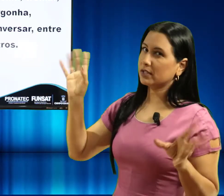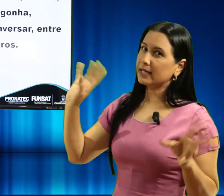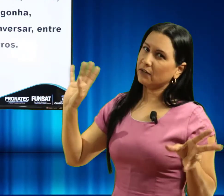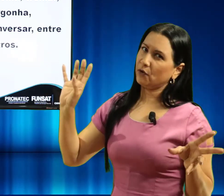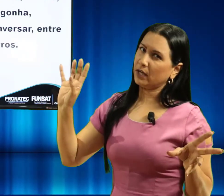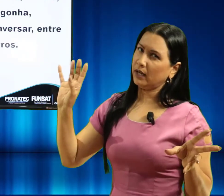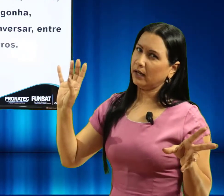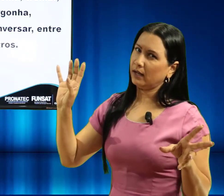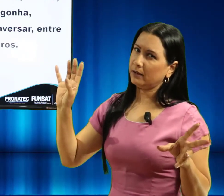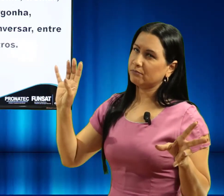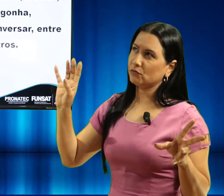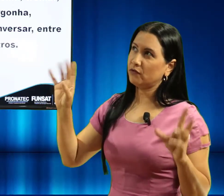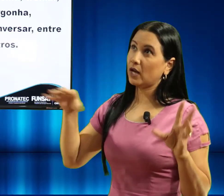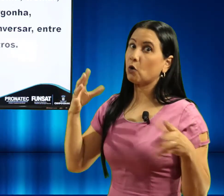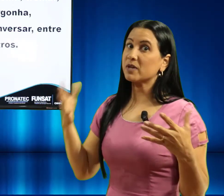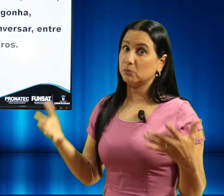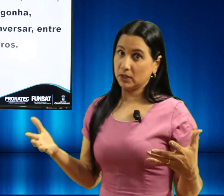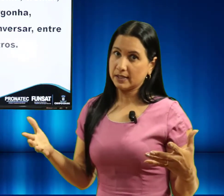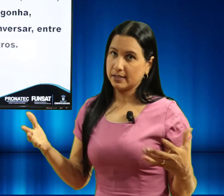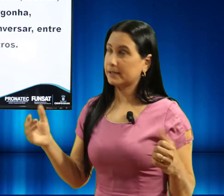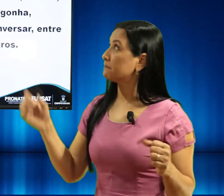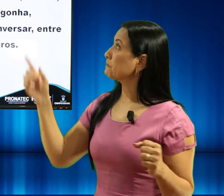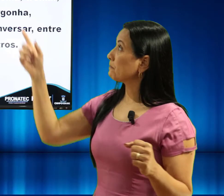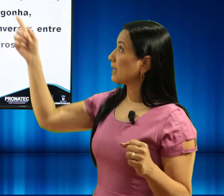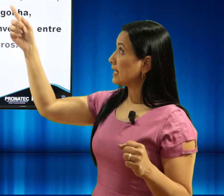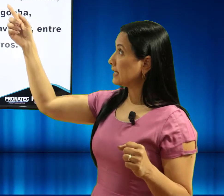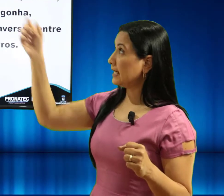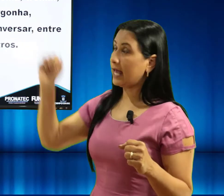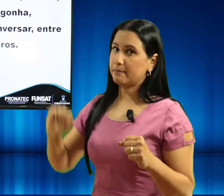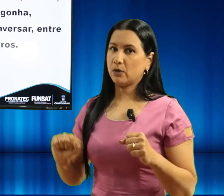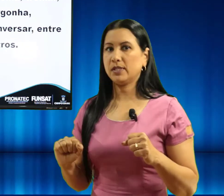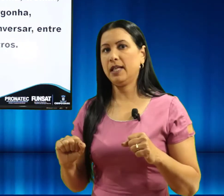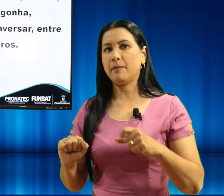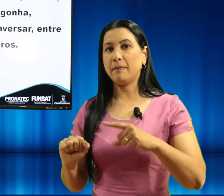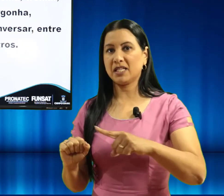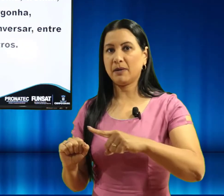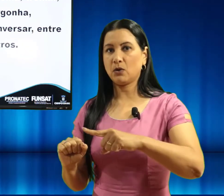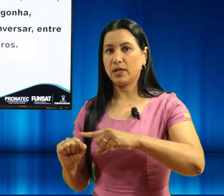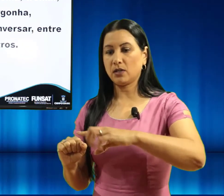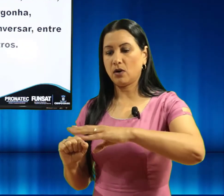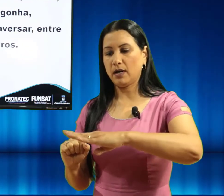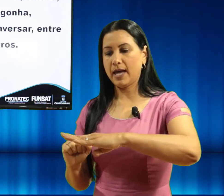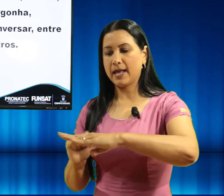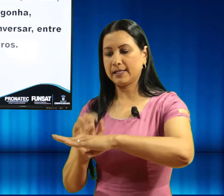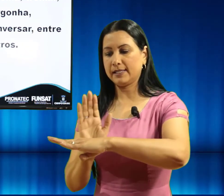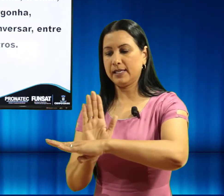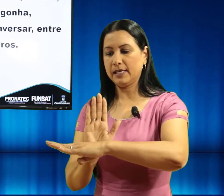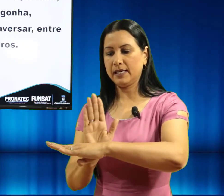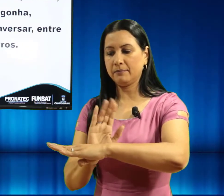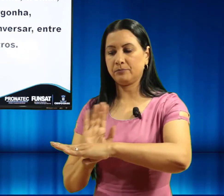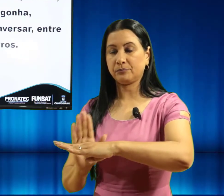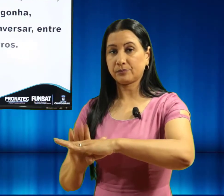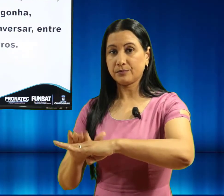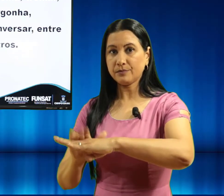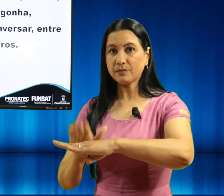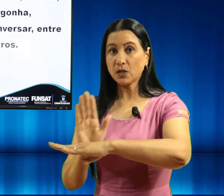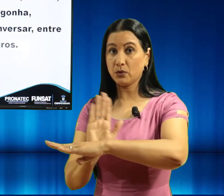sinais que tiveram algumas mudanças. Cinema. O cinema, a mesma coisa, ó. Era assim, usando